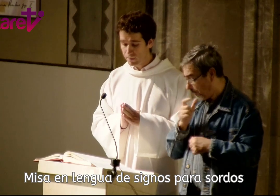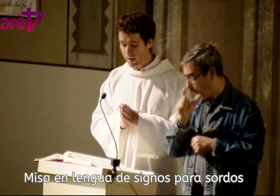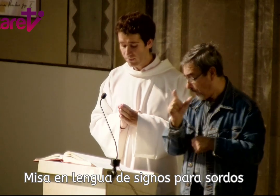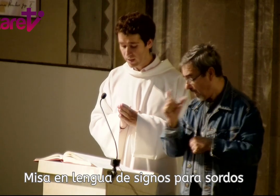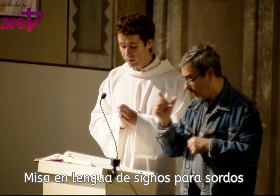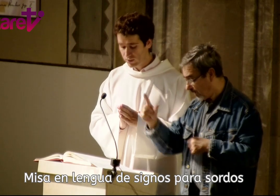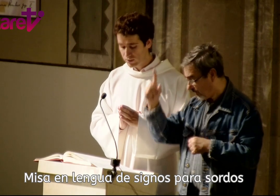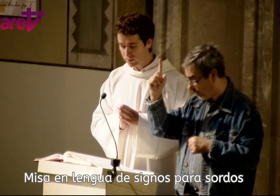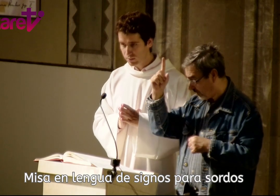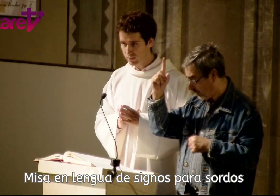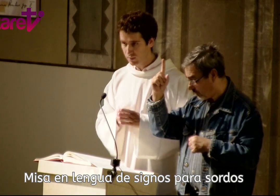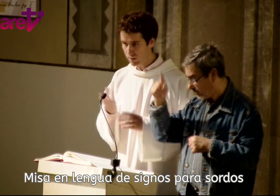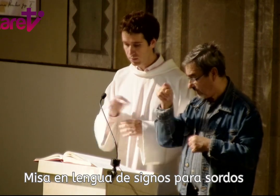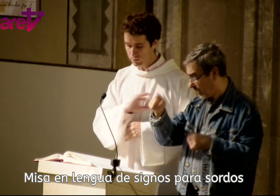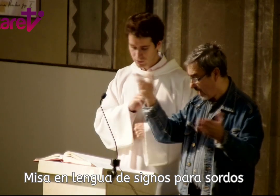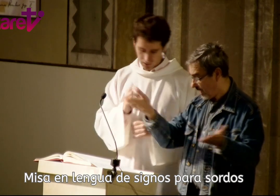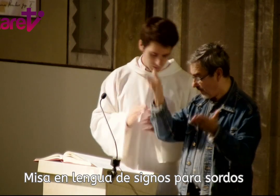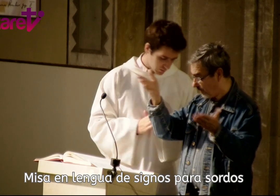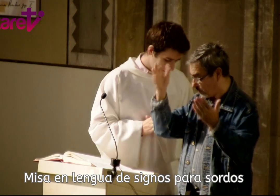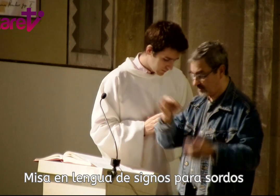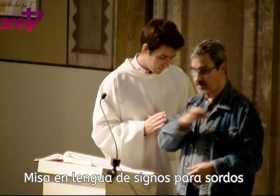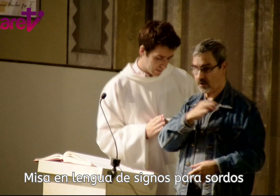Palabra de Dios. Te alabamos, Señor.